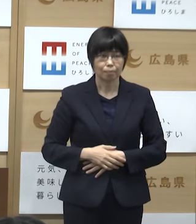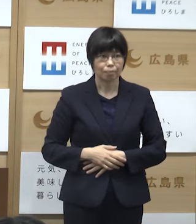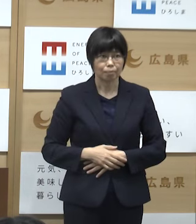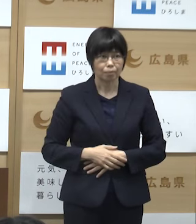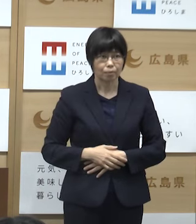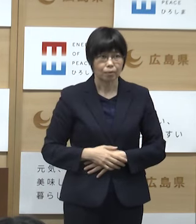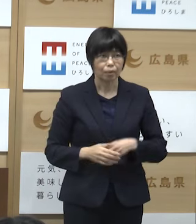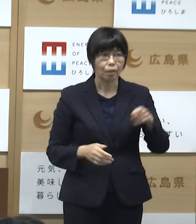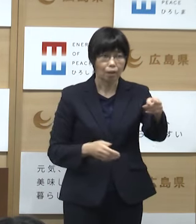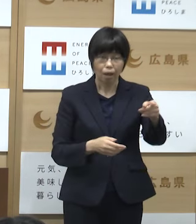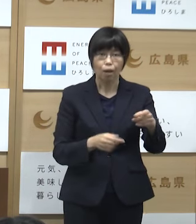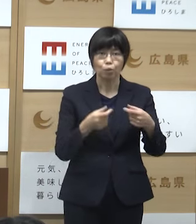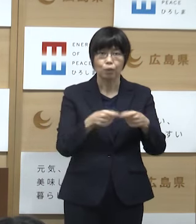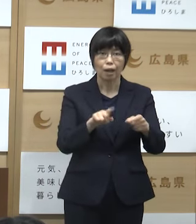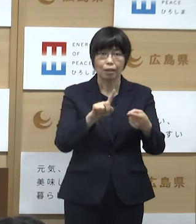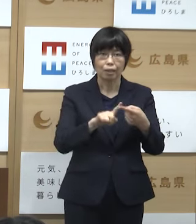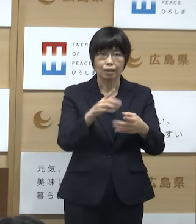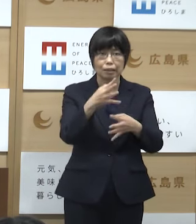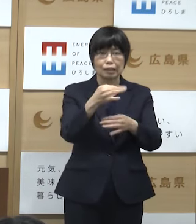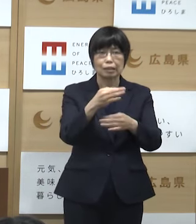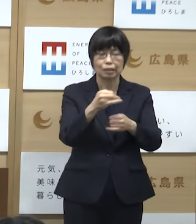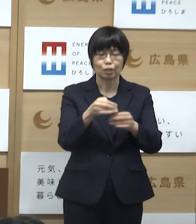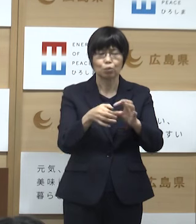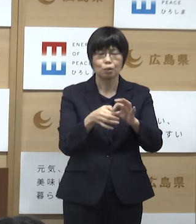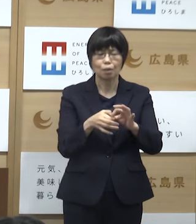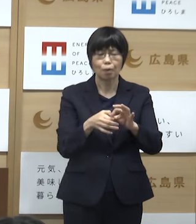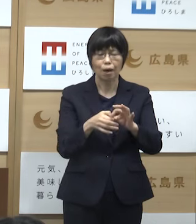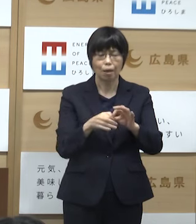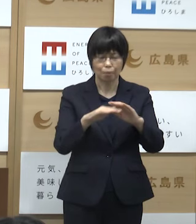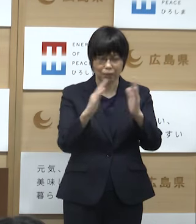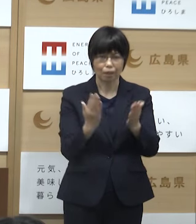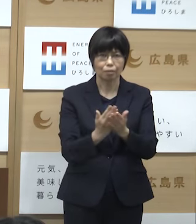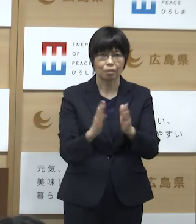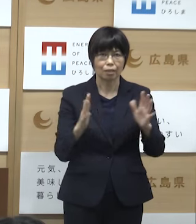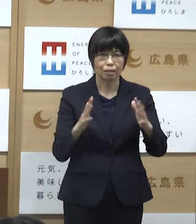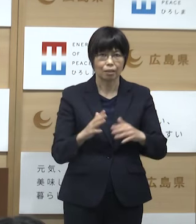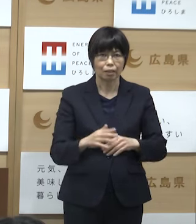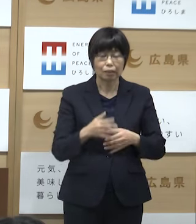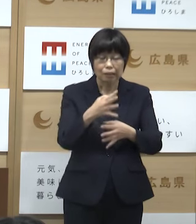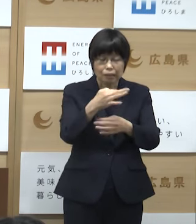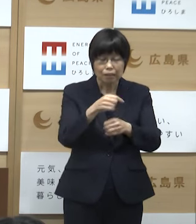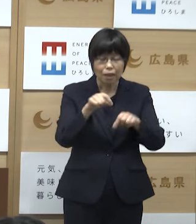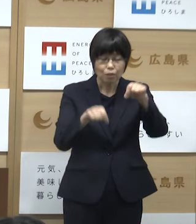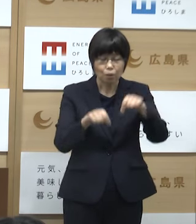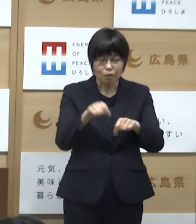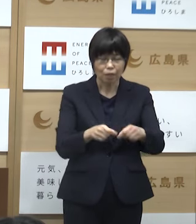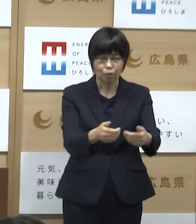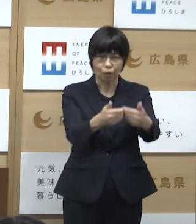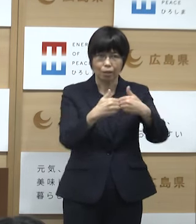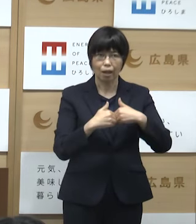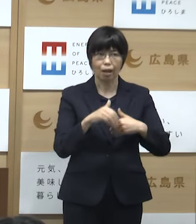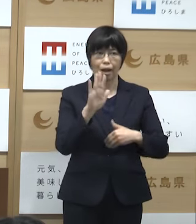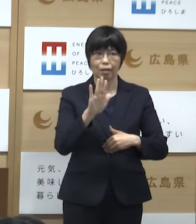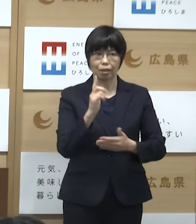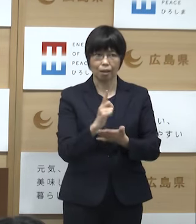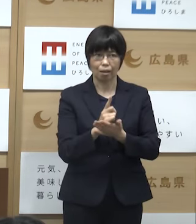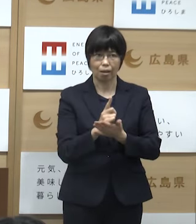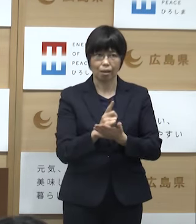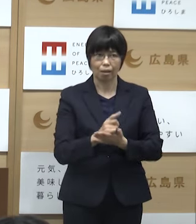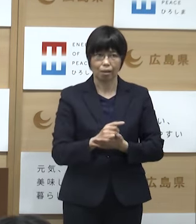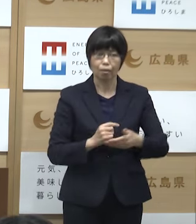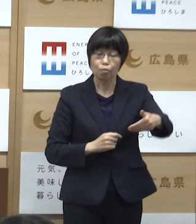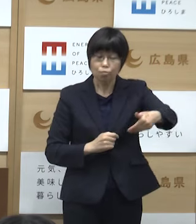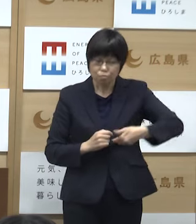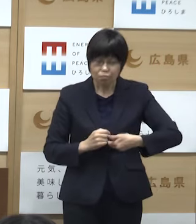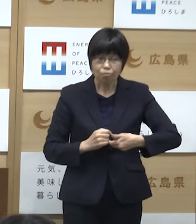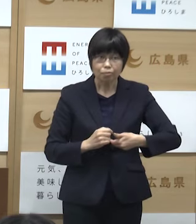か。具体的な日にちについては何もないです。日程調整の依頼が、というところになります。 なんか近くとかそ